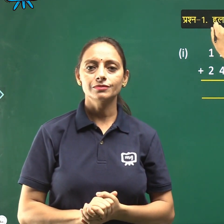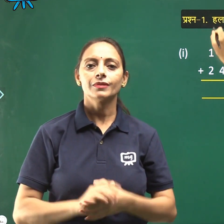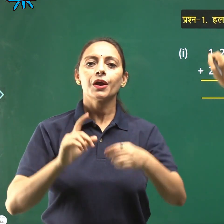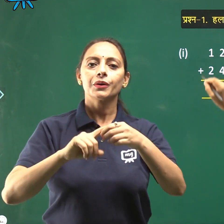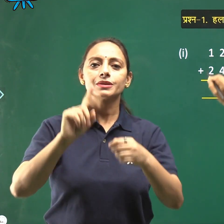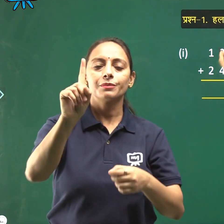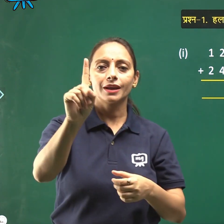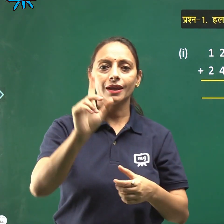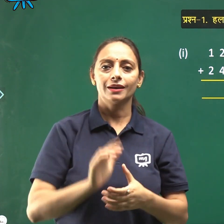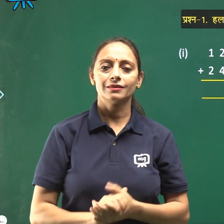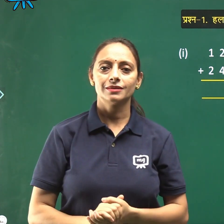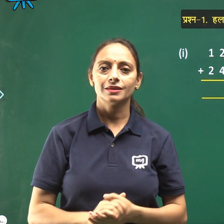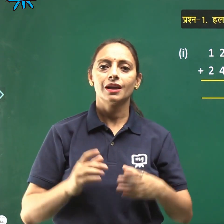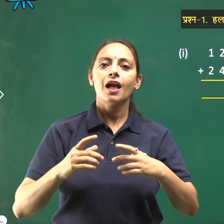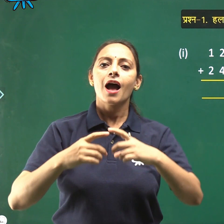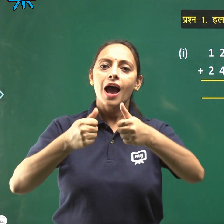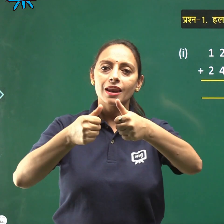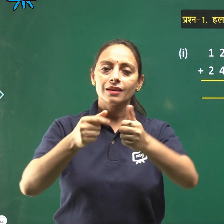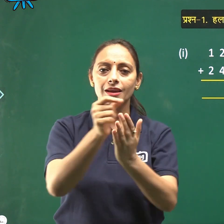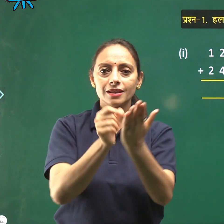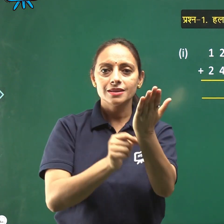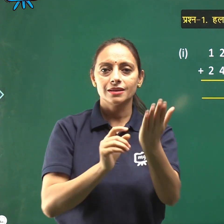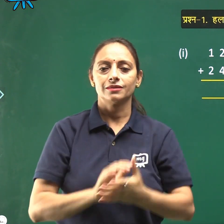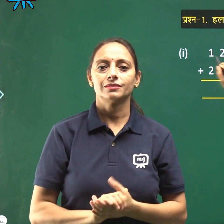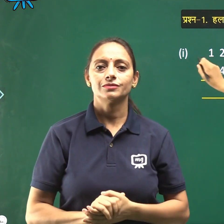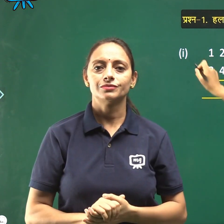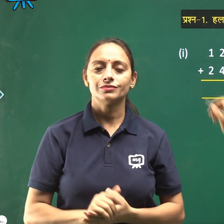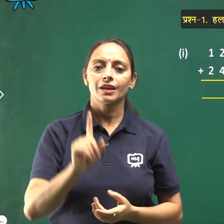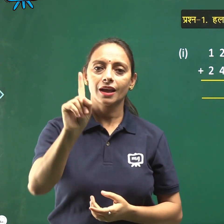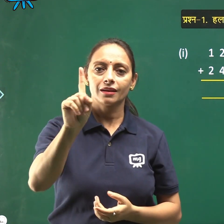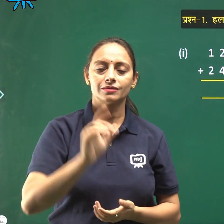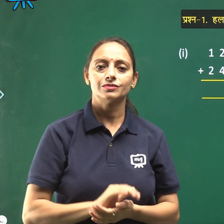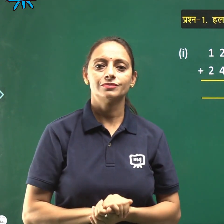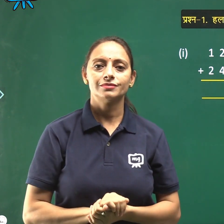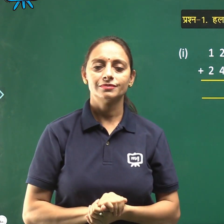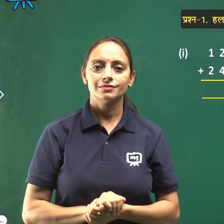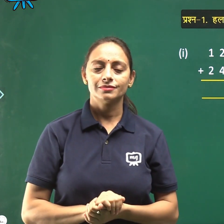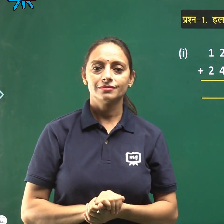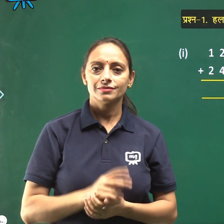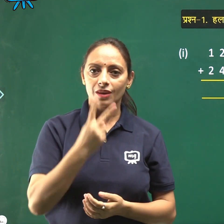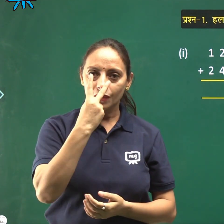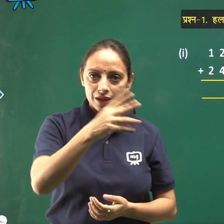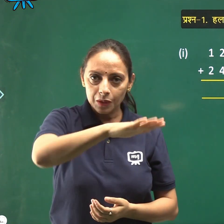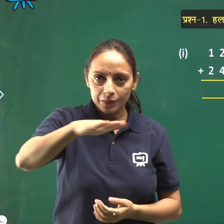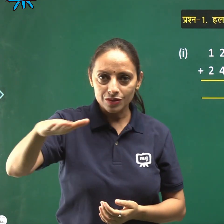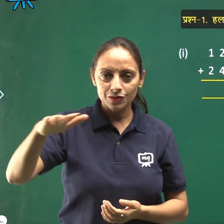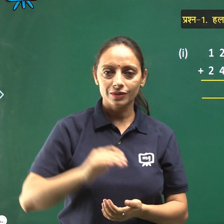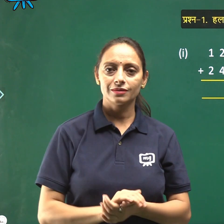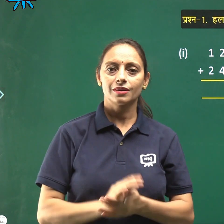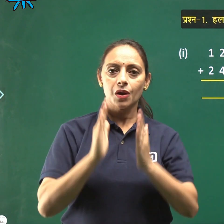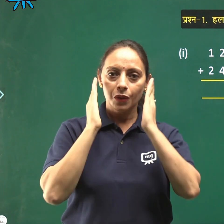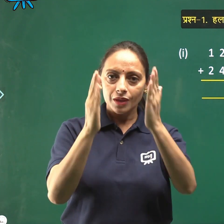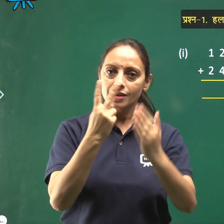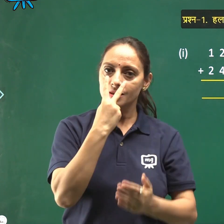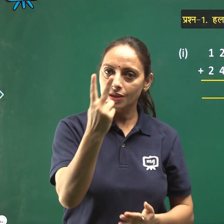प्रश्न 1, हल कीजिए। नंबर 1, देखो बच्चों, ध्यान